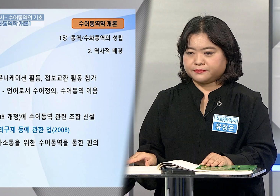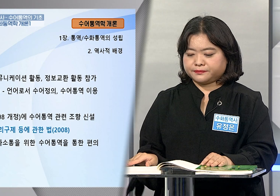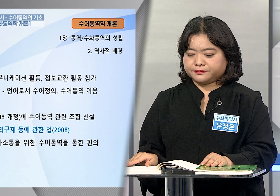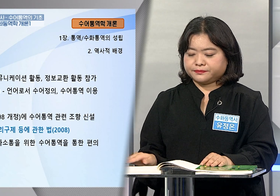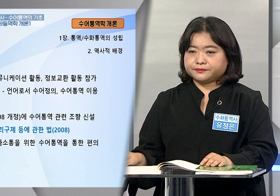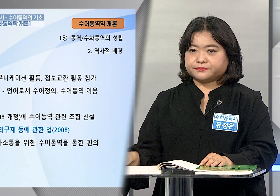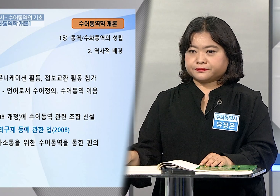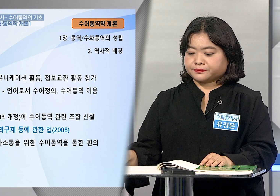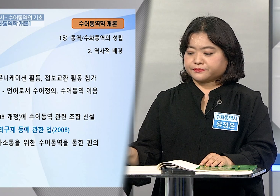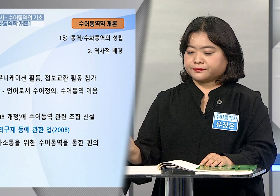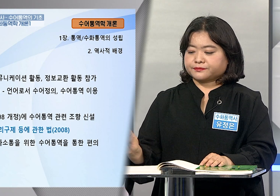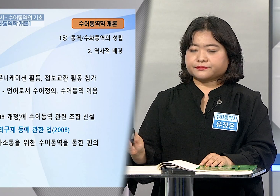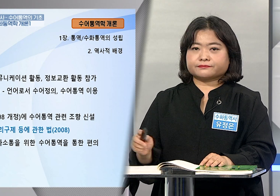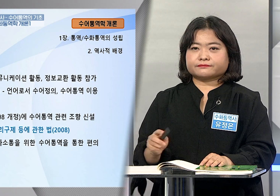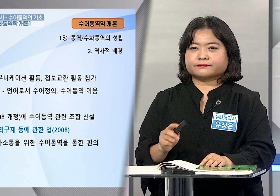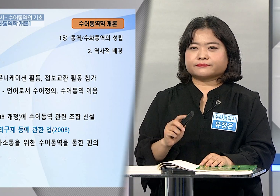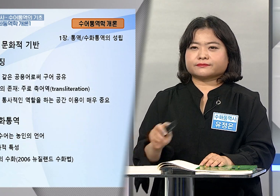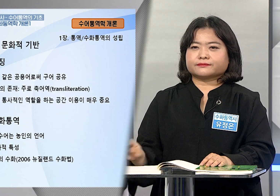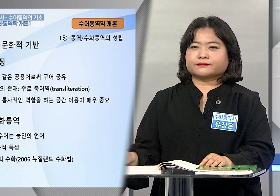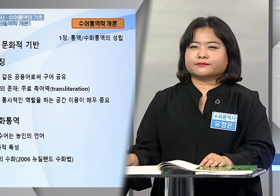것입니다.